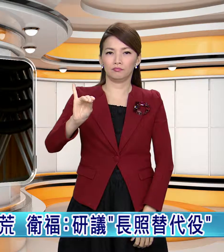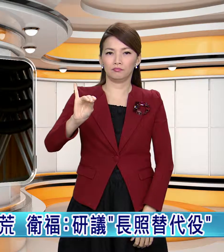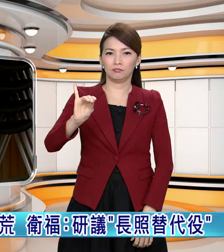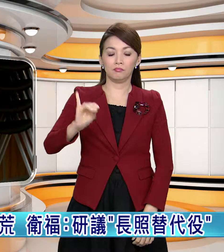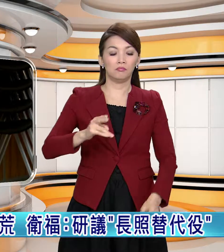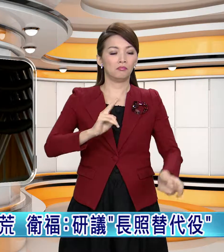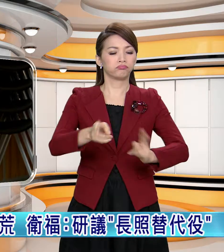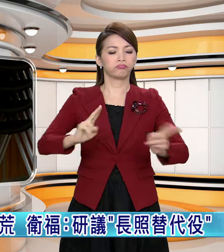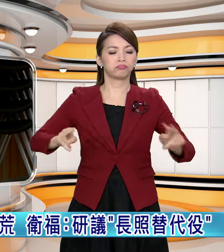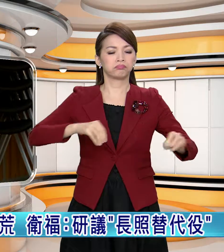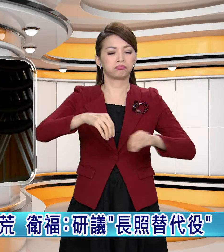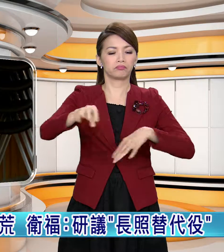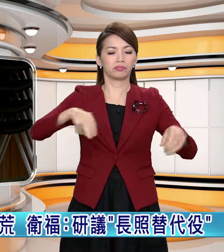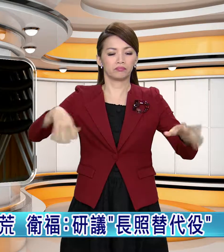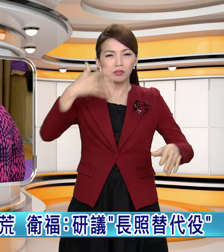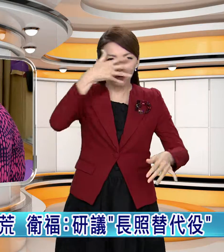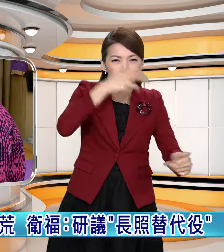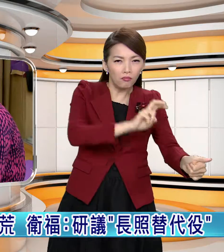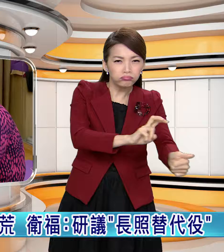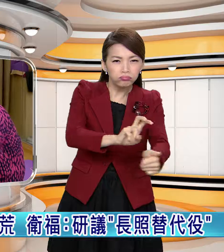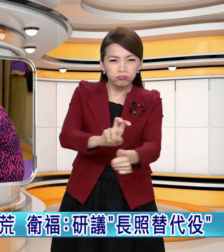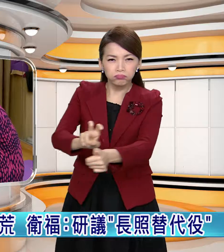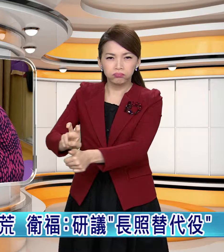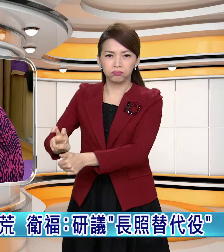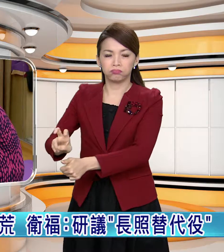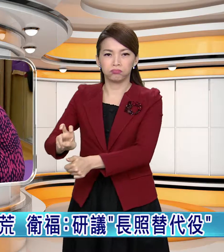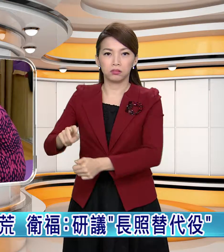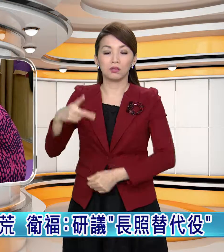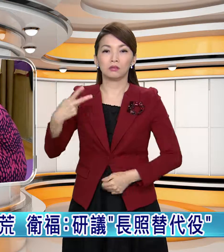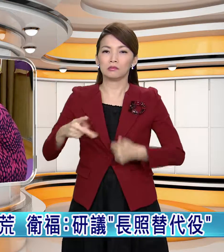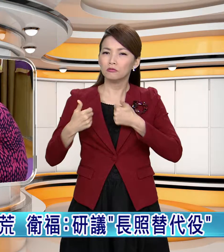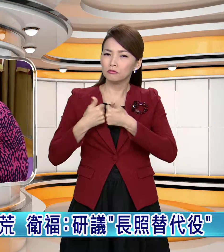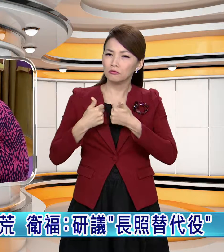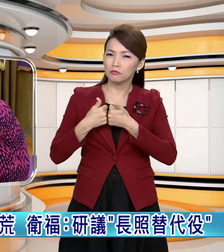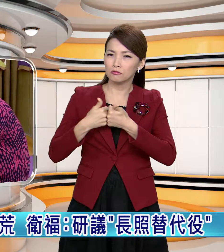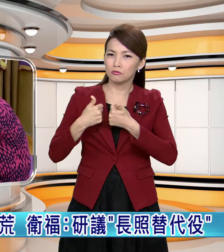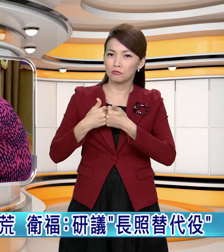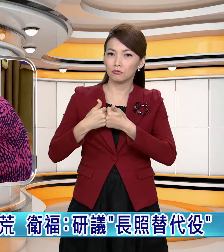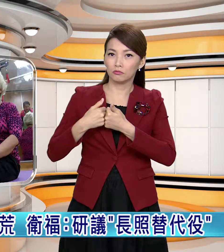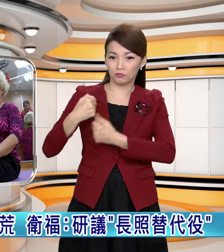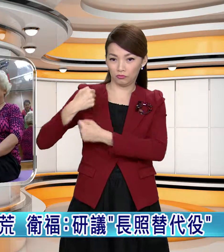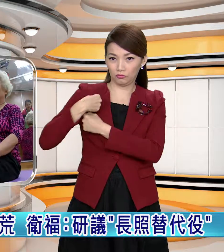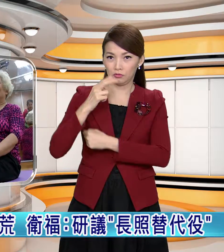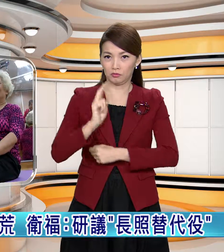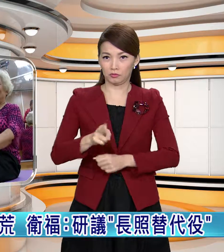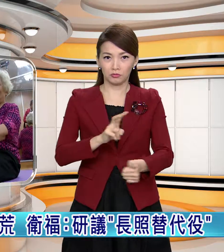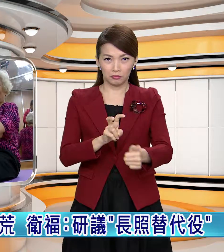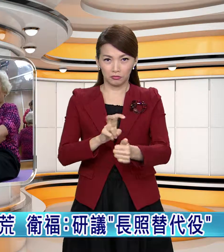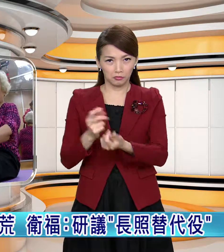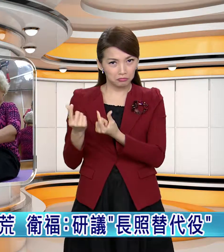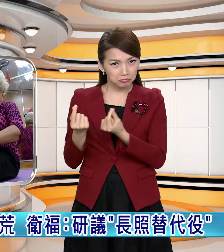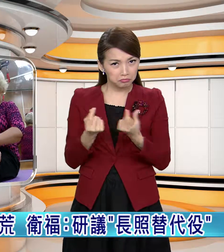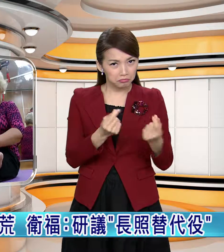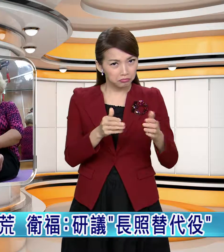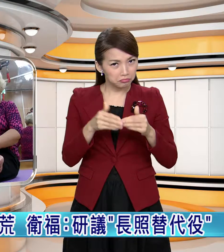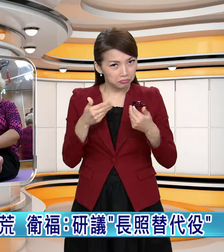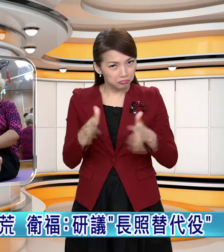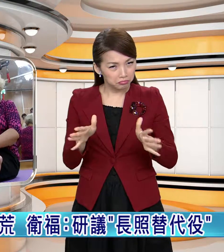到长照机构，也在研议要增加长照替代役，来解决人力不足的问